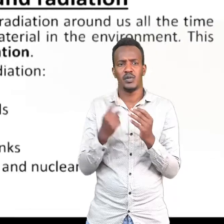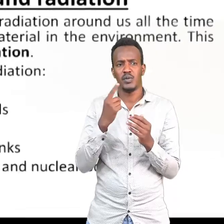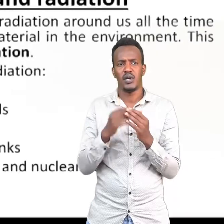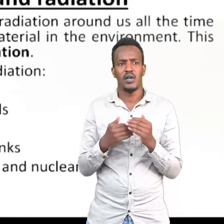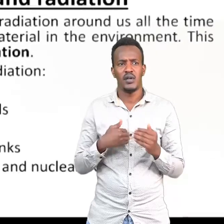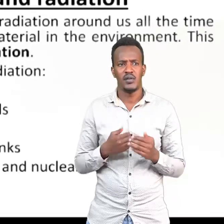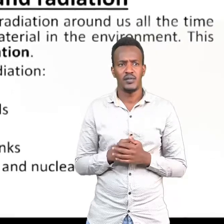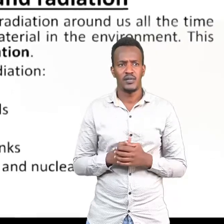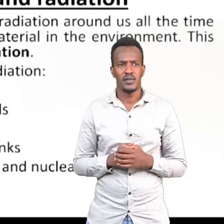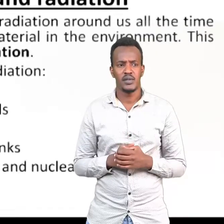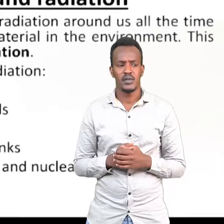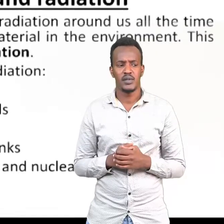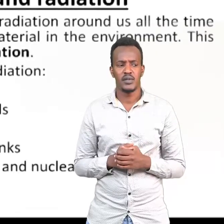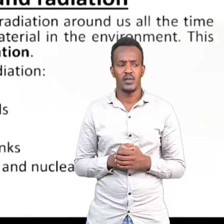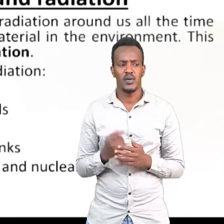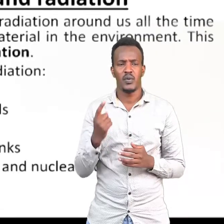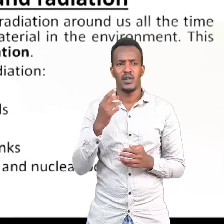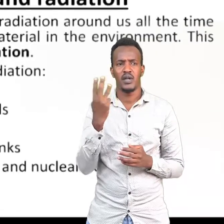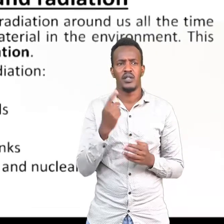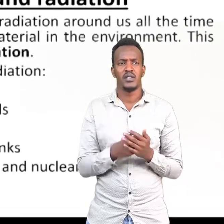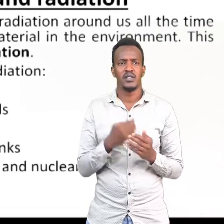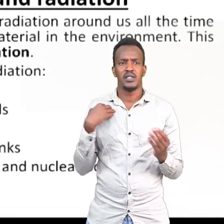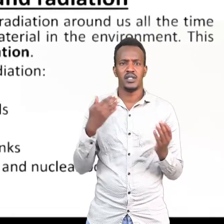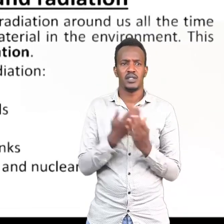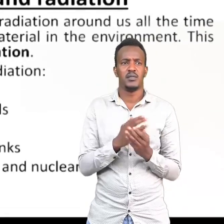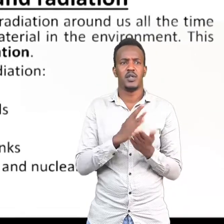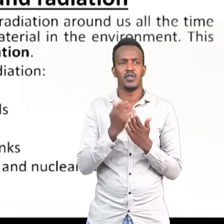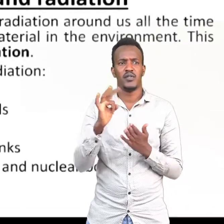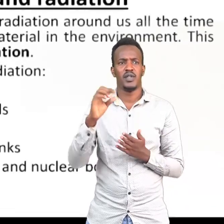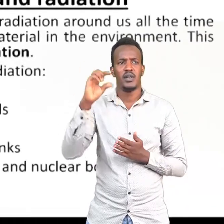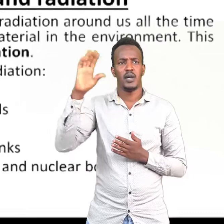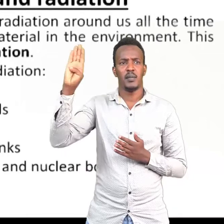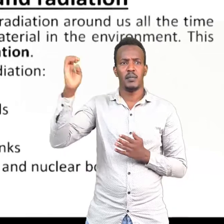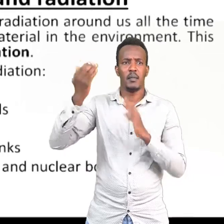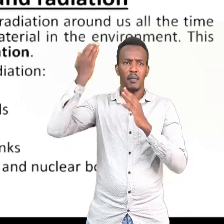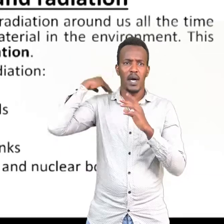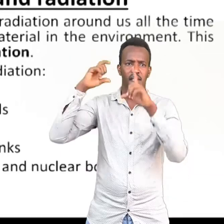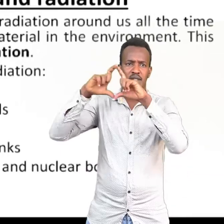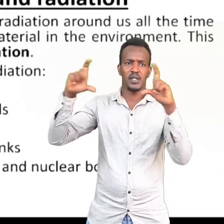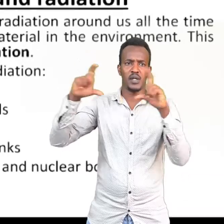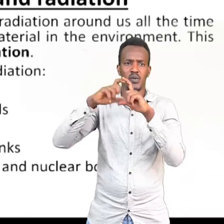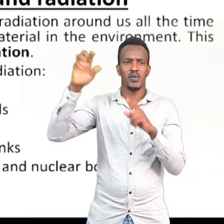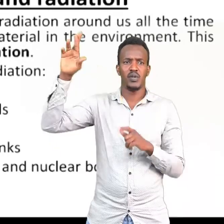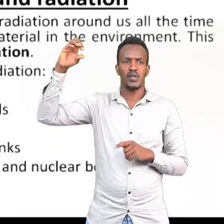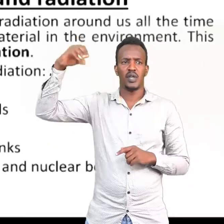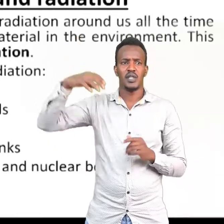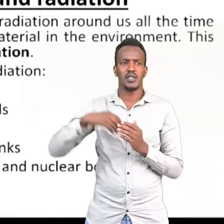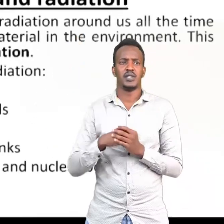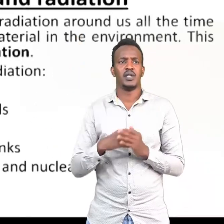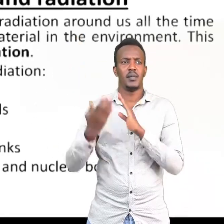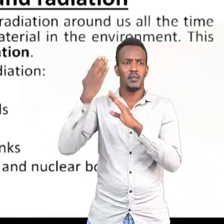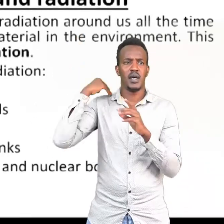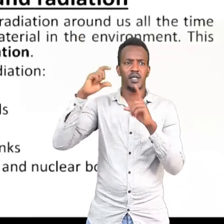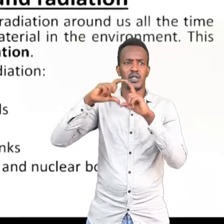jiree waxaynu u geli doonaa qaybta loo yaqaano background radiation background radiationku muxuu yahay waxa weeye